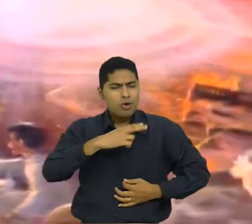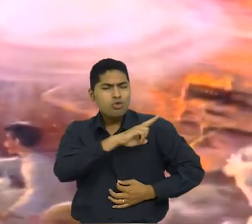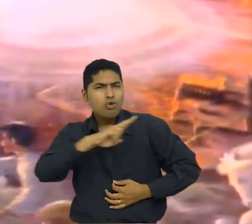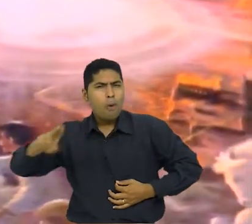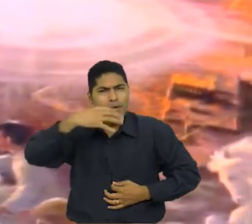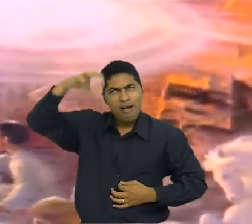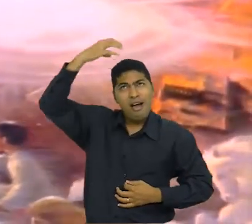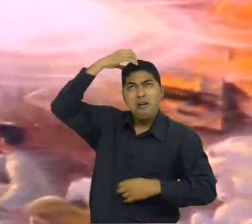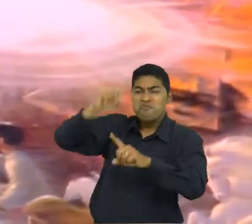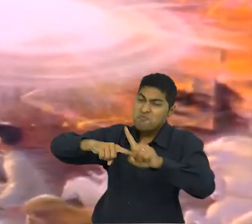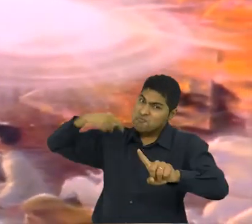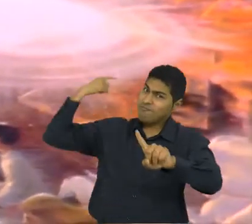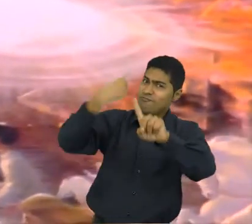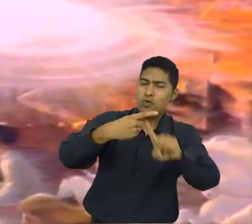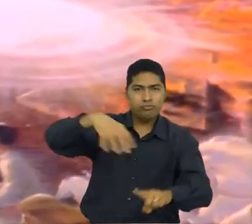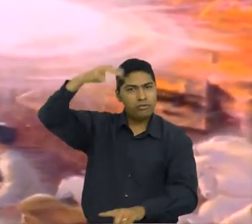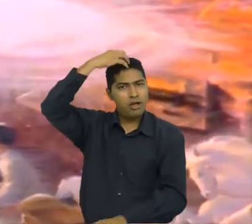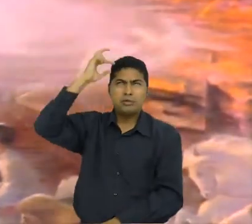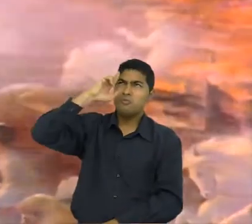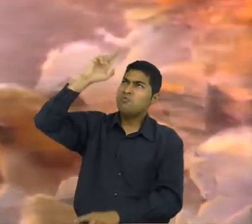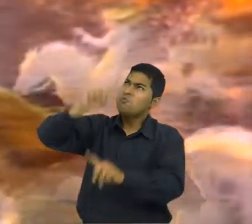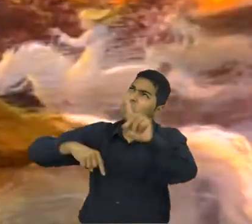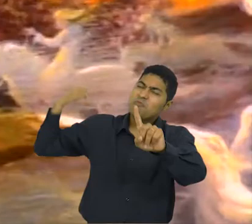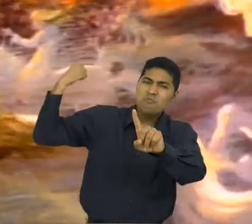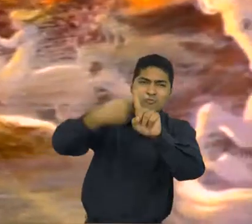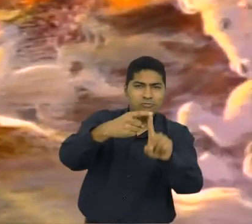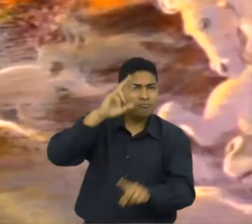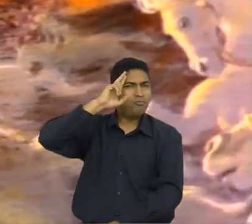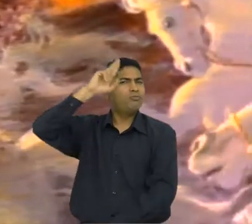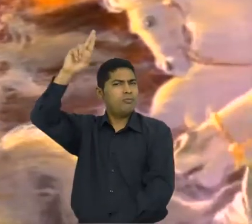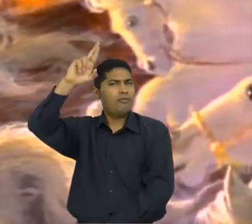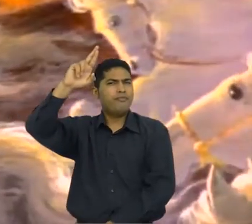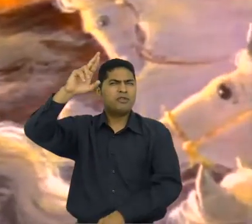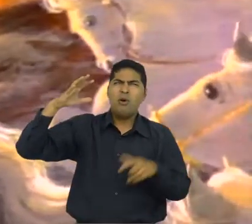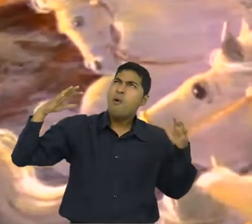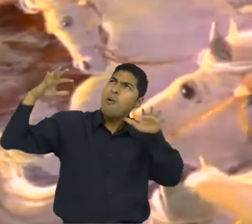dos Senhores. Os exércitos do céu, montados em cavalos brancos, acompanharão o Senhor.